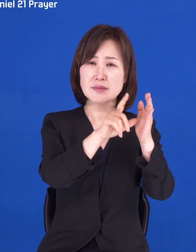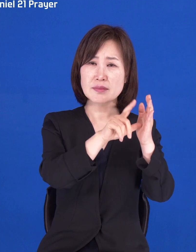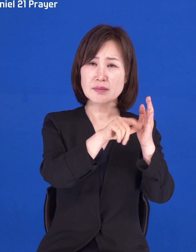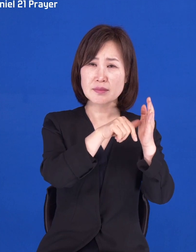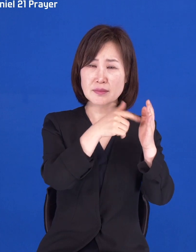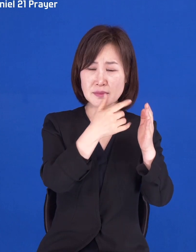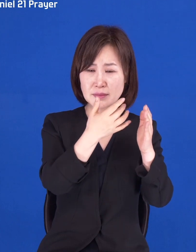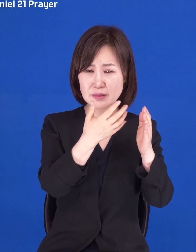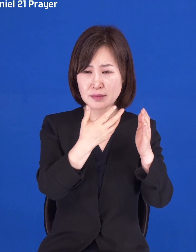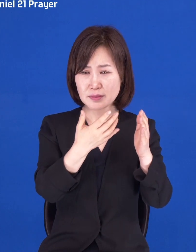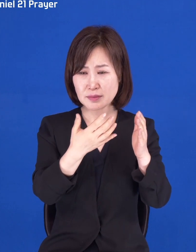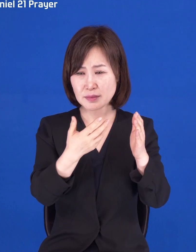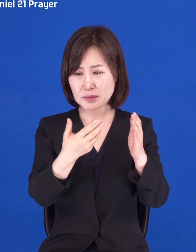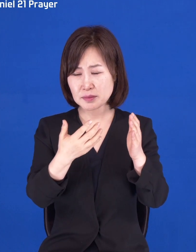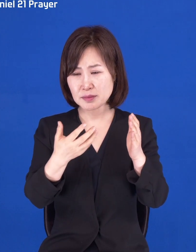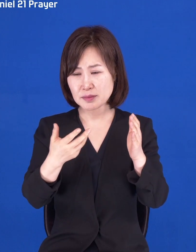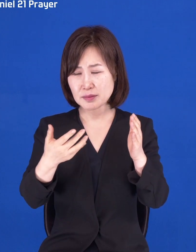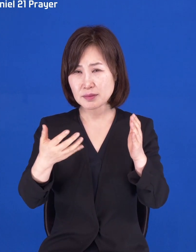같은